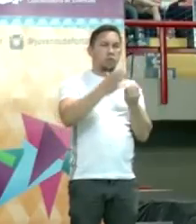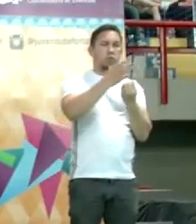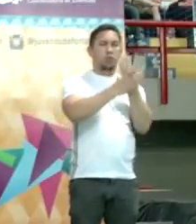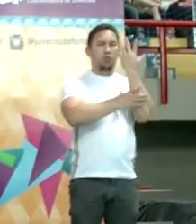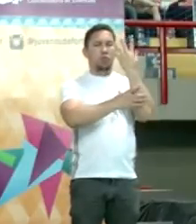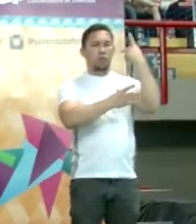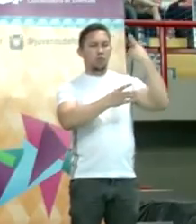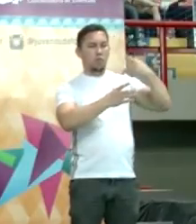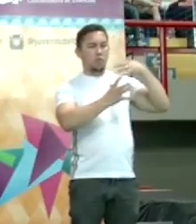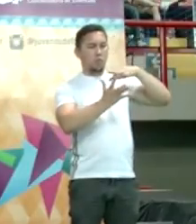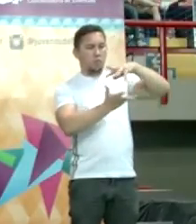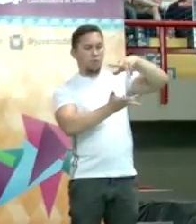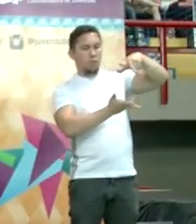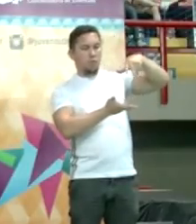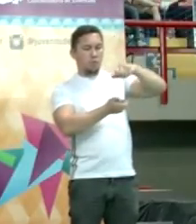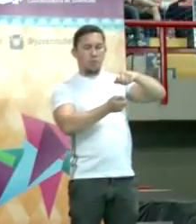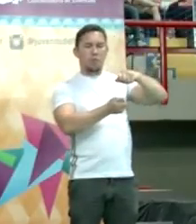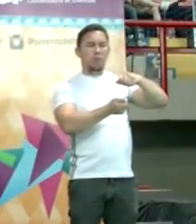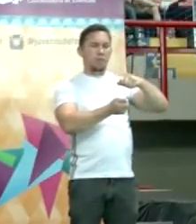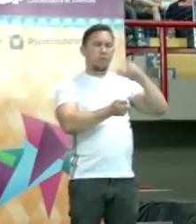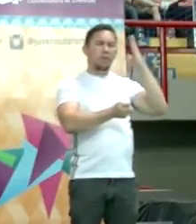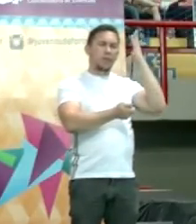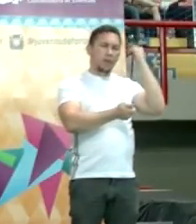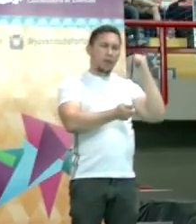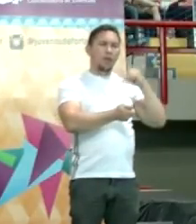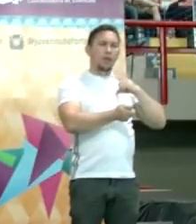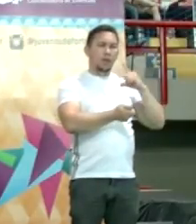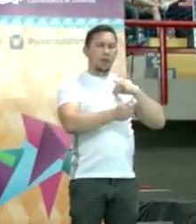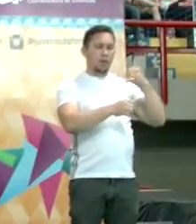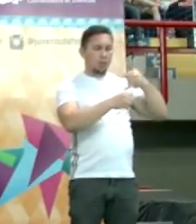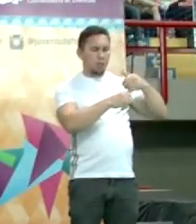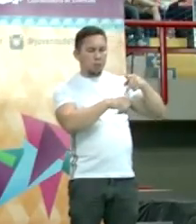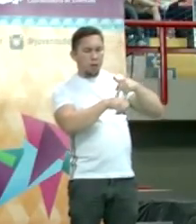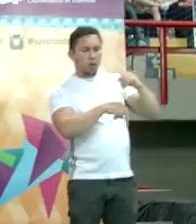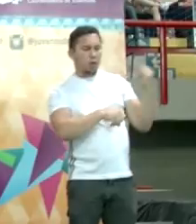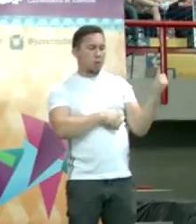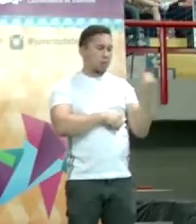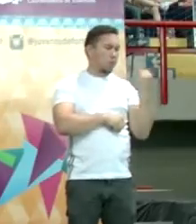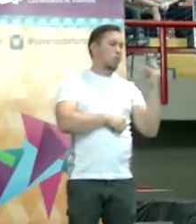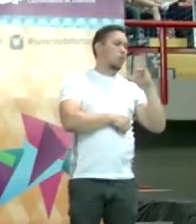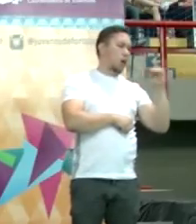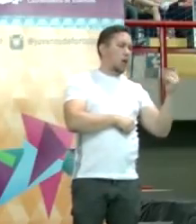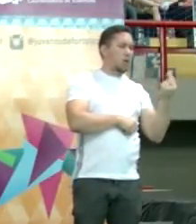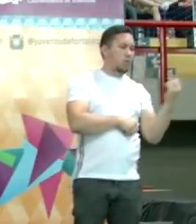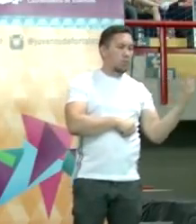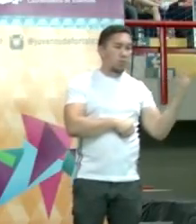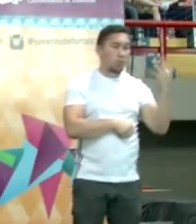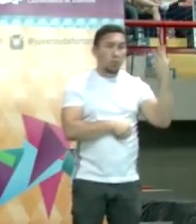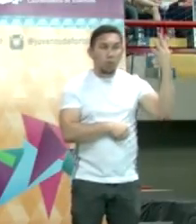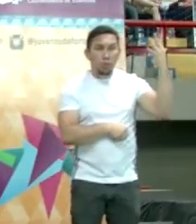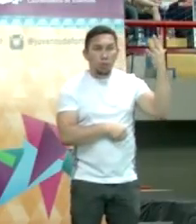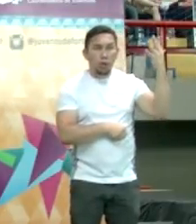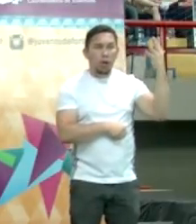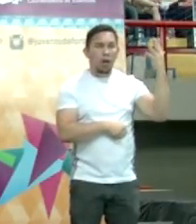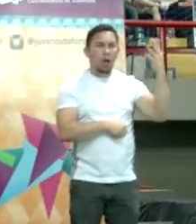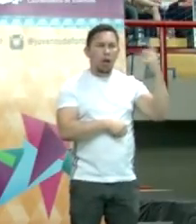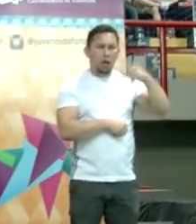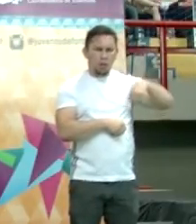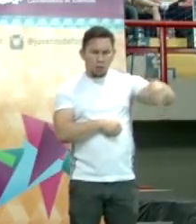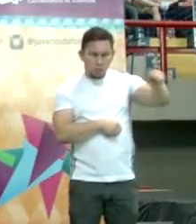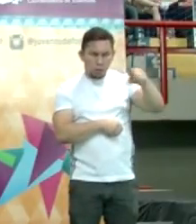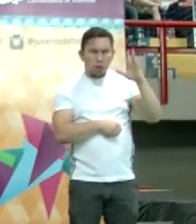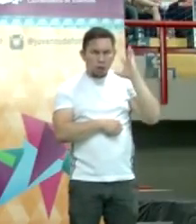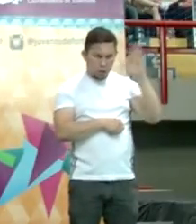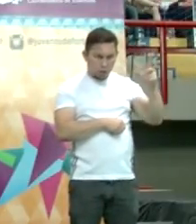que todo mundo sabe que o petróleo é muito importante, que o petróleo vale muito. Mas alguém aqui já